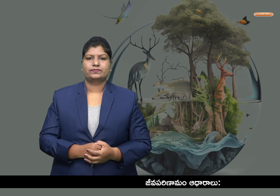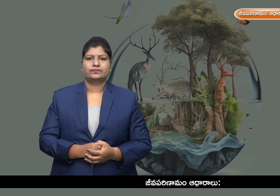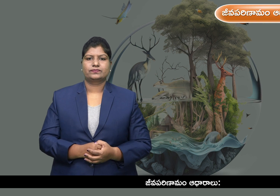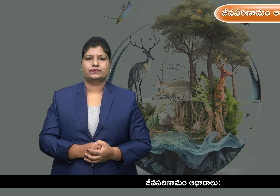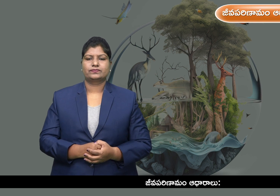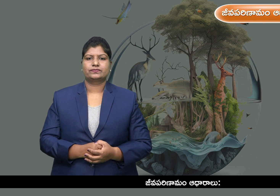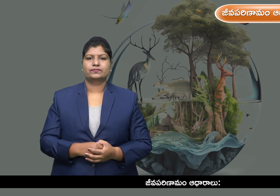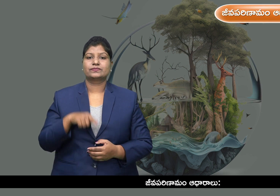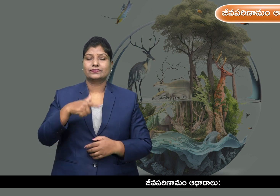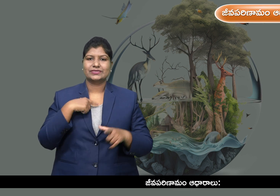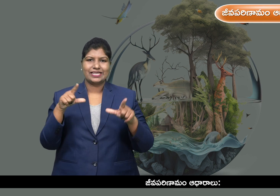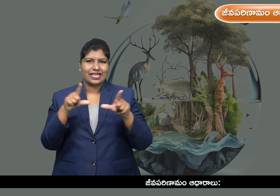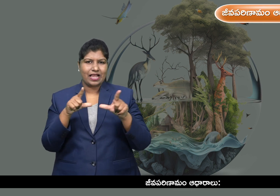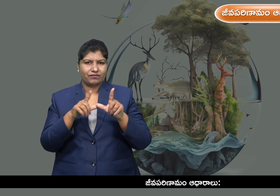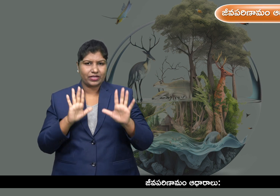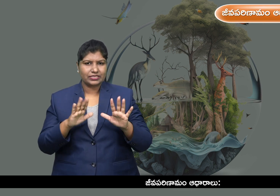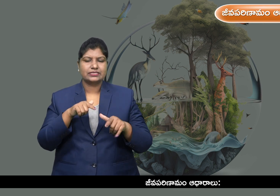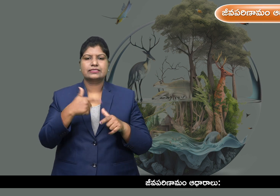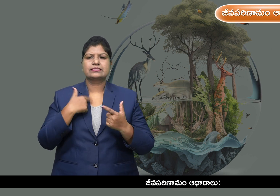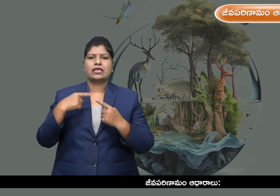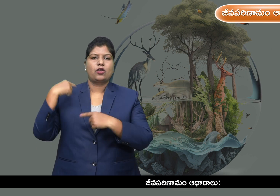జీవ పరిణామం ఆధారాలు.